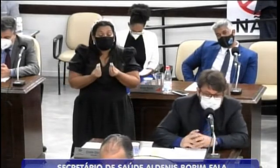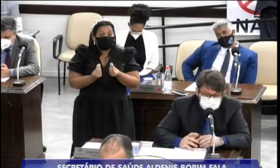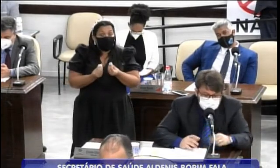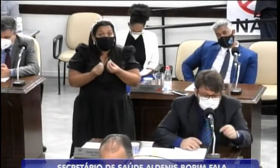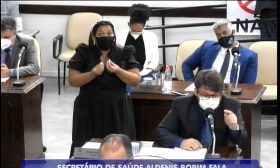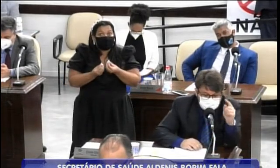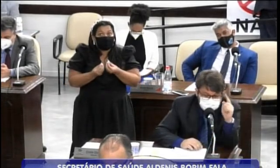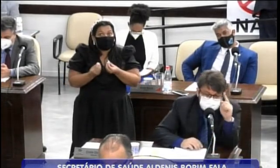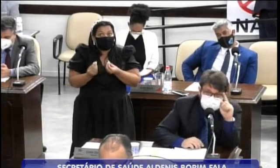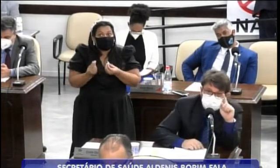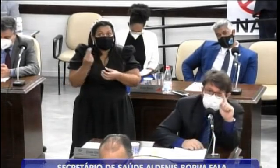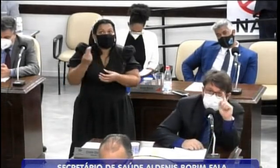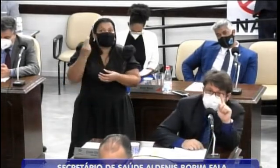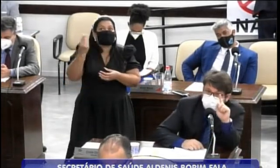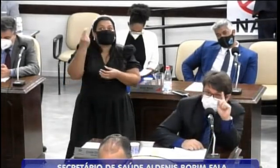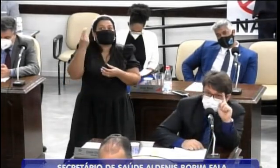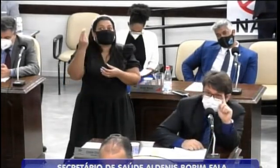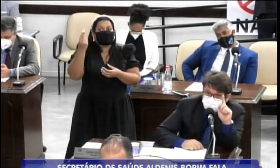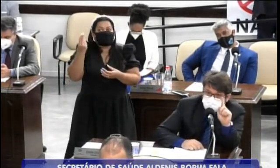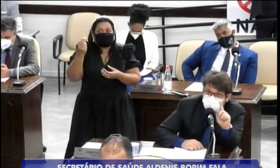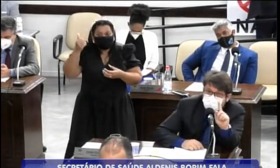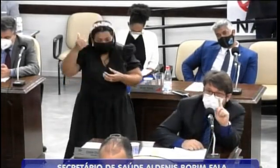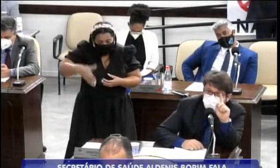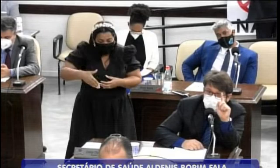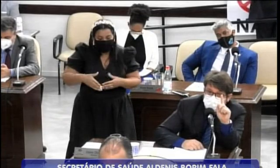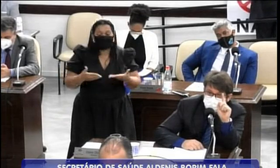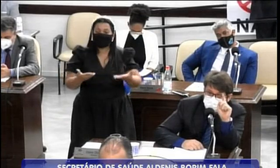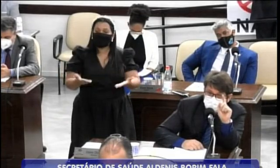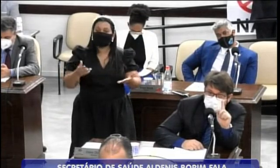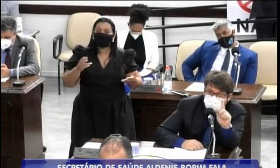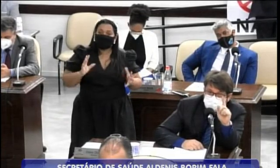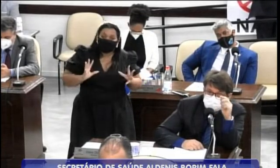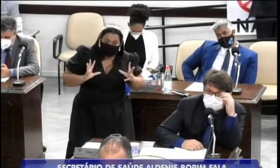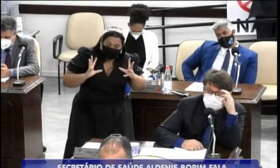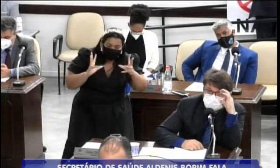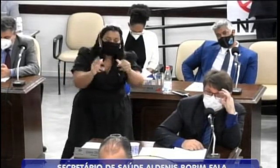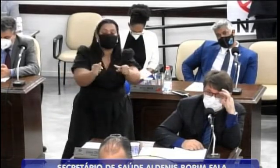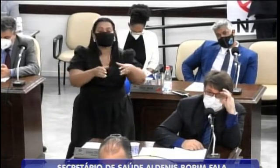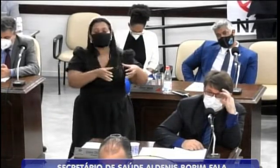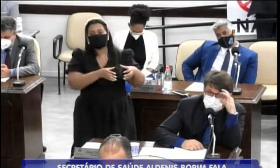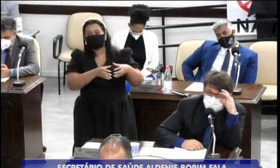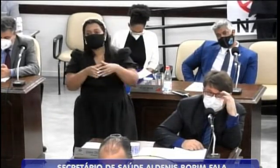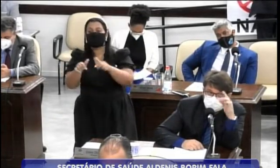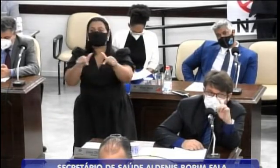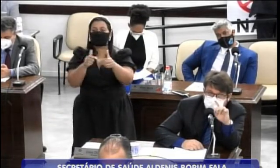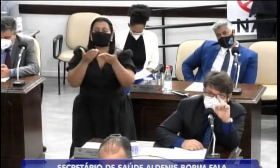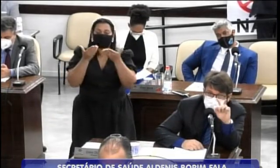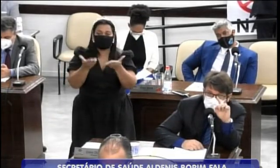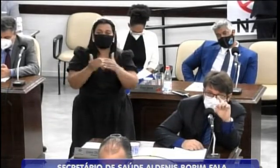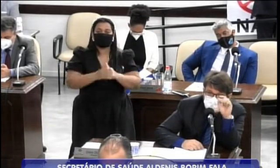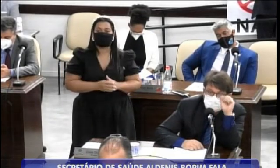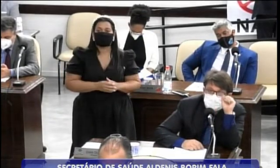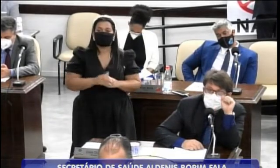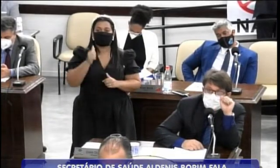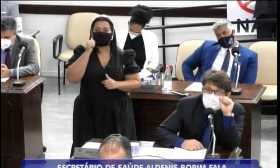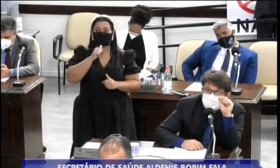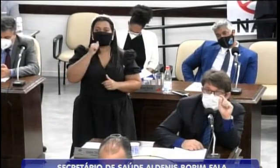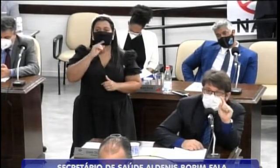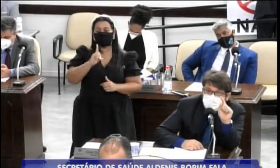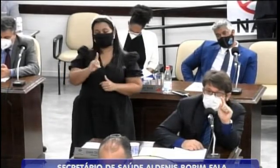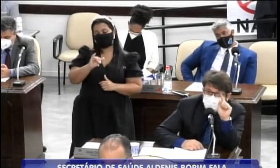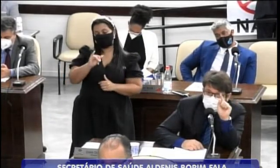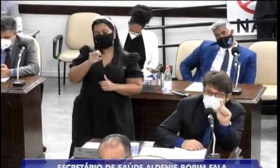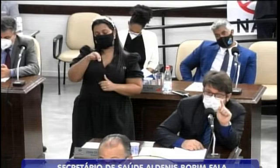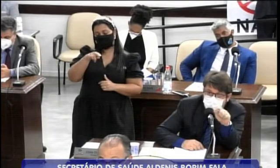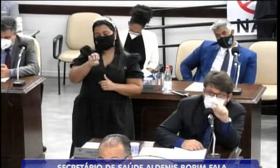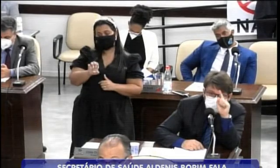Obrigado. Então, eu não me canso de enaltecer, não só o senhor, mas todos os membros que trabalham com o senhor. Estou vendo aqui a Diene,